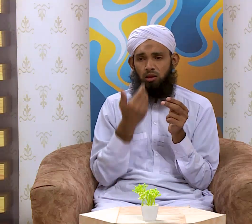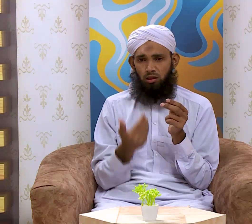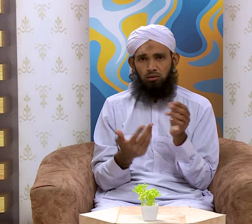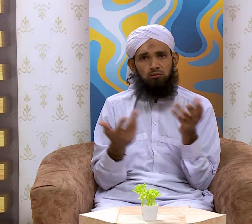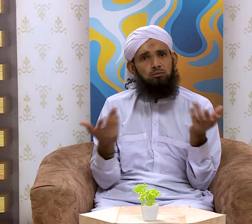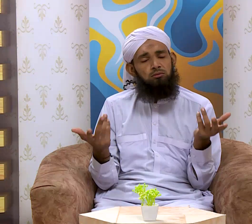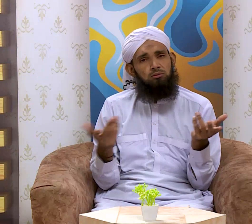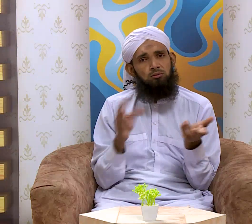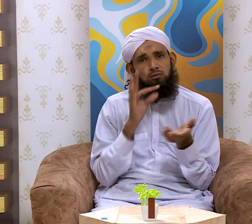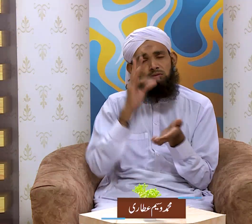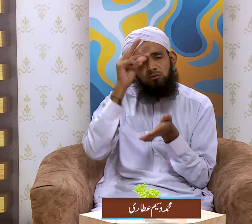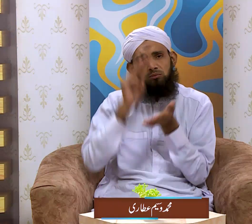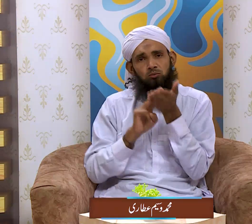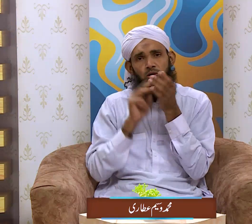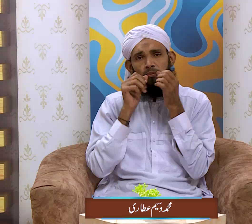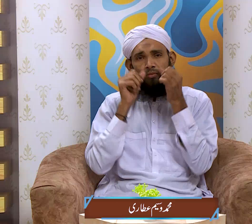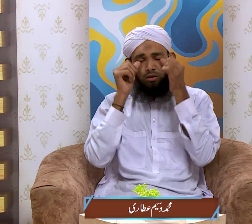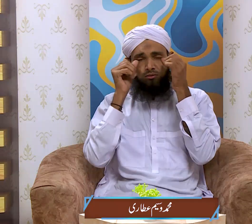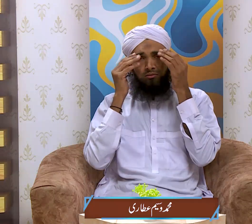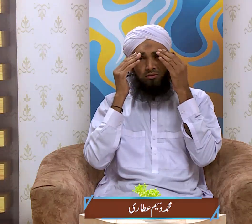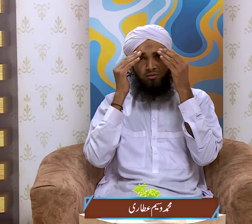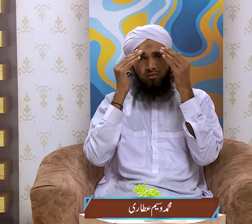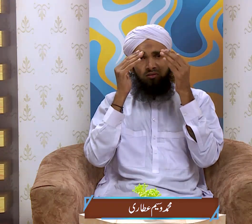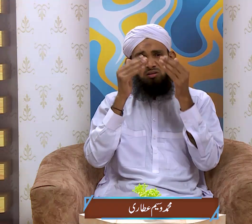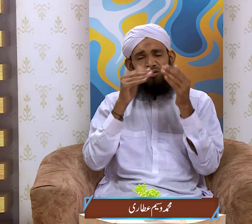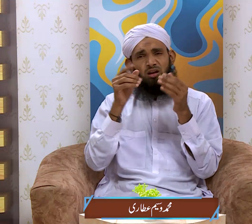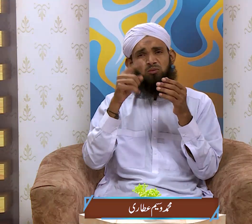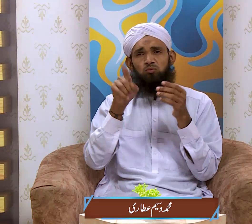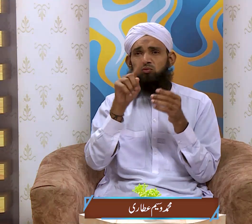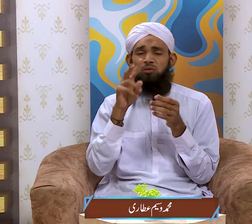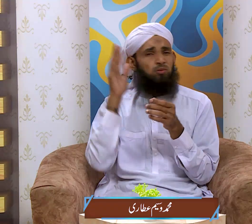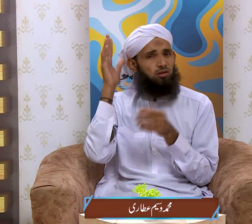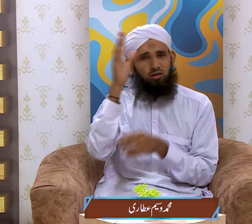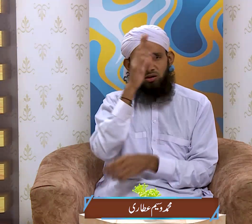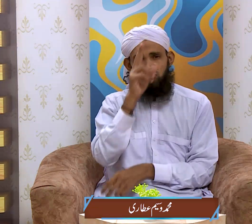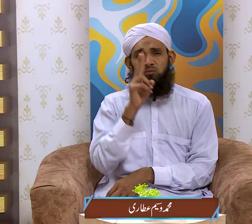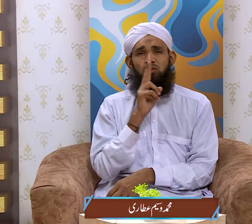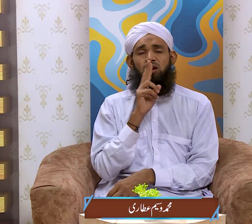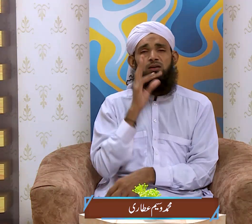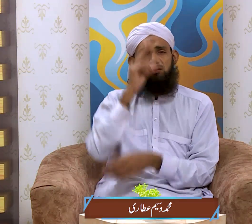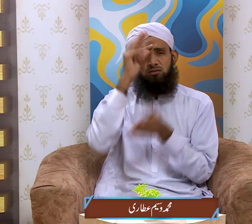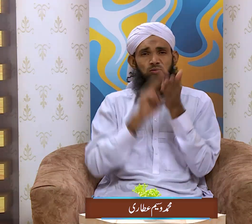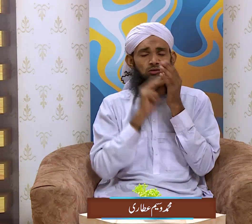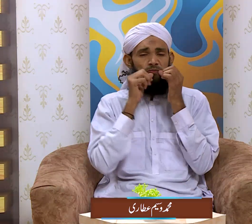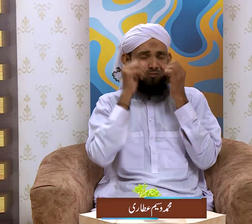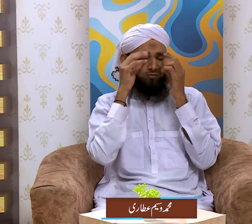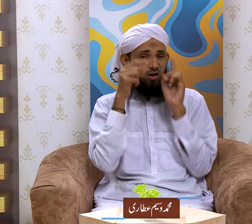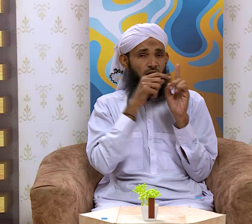صلی اللہ علیہ وآلہ وبارک وسلم کو معاذ اللہ جھوٹا ثابت کرنے کے لیے انہوں نے طرح طرح کے سوالات کرنا شروع